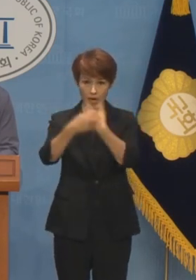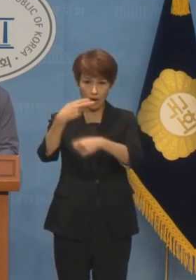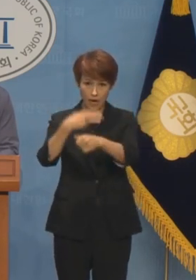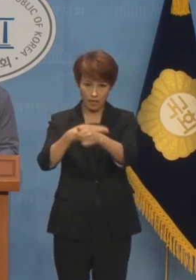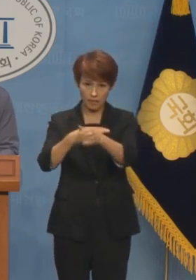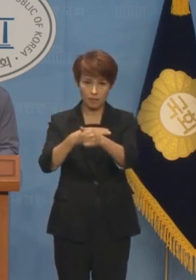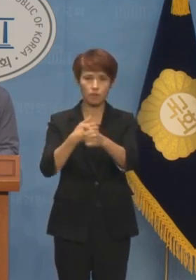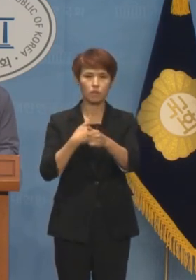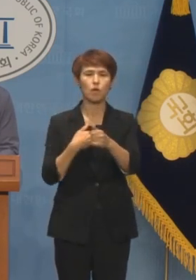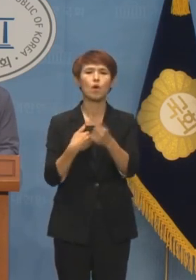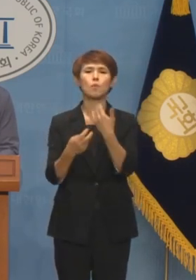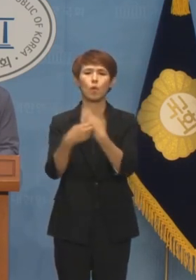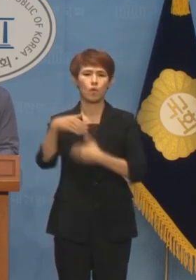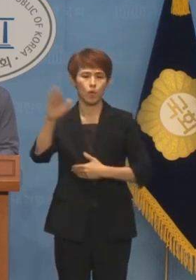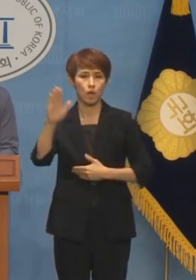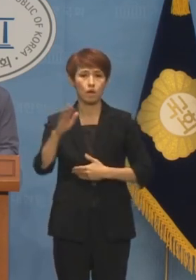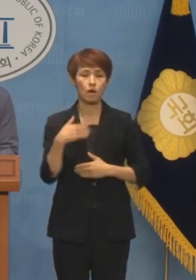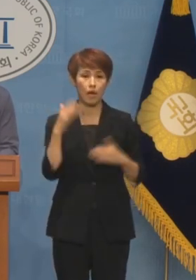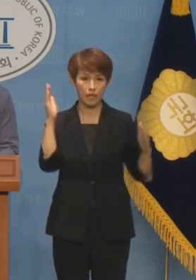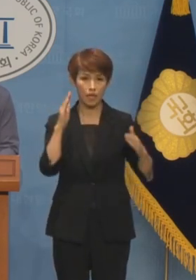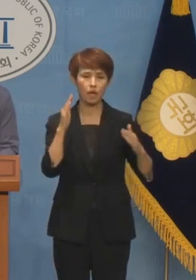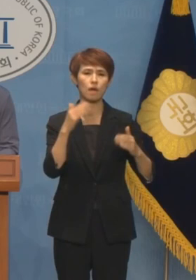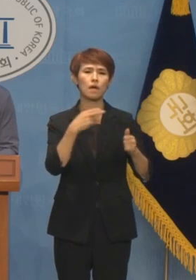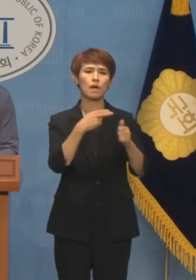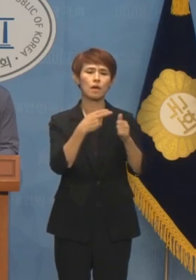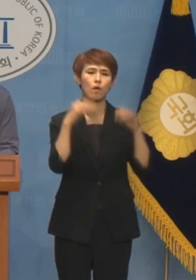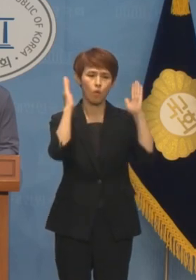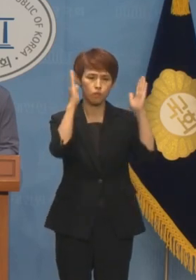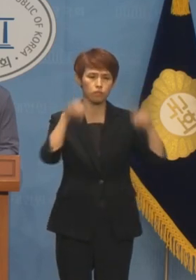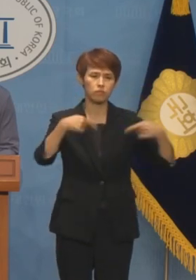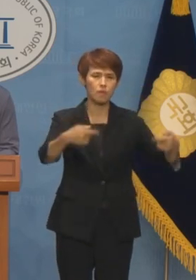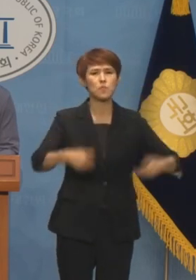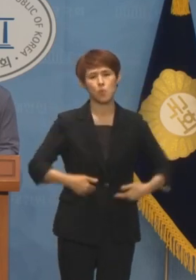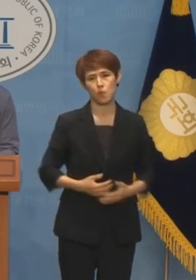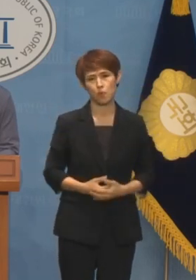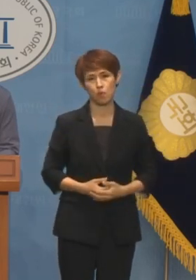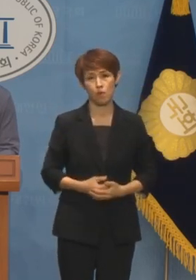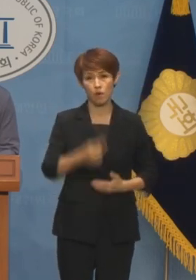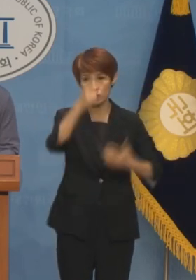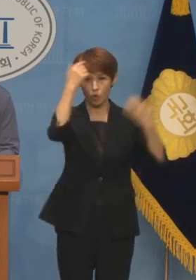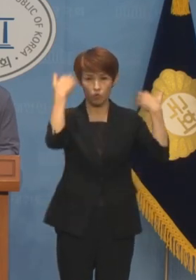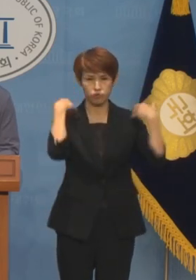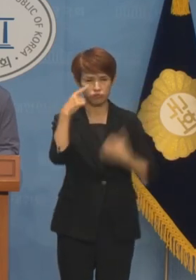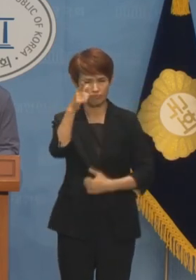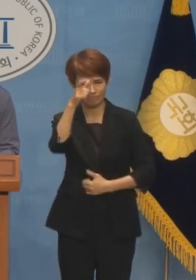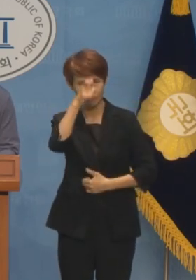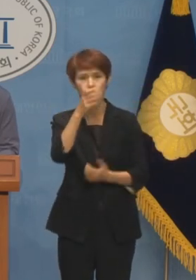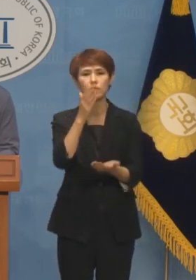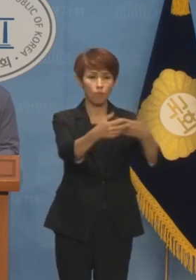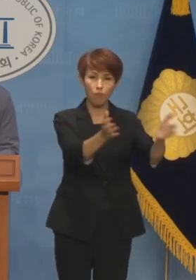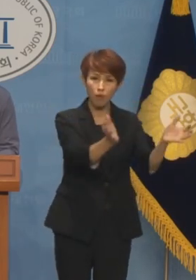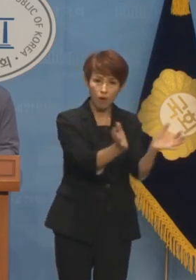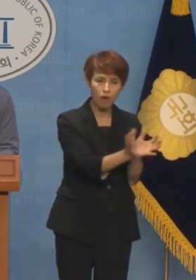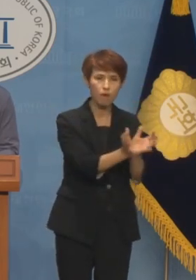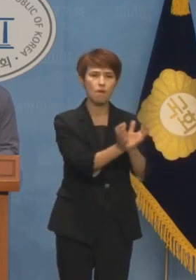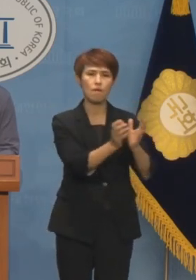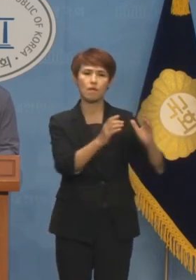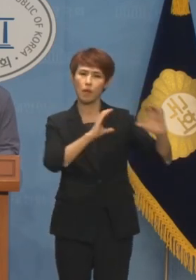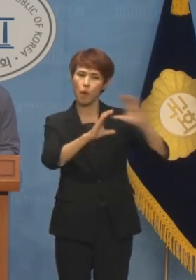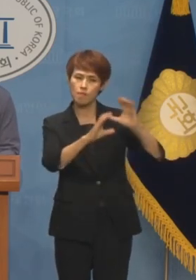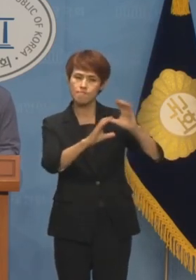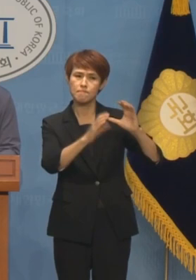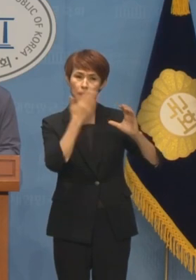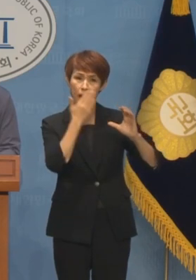강의실로 속히 복귀해야 합니다. 정부 또한 강압 일변도가 아니라 의료계가 회장에 참여할